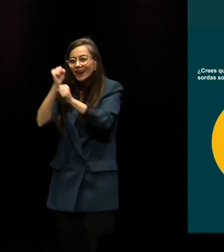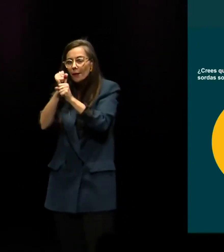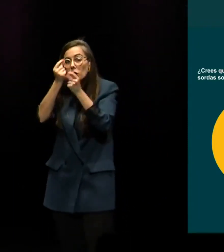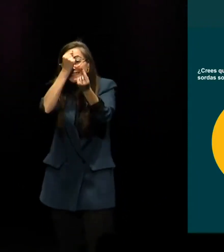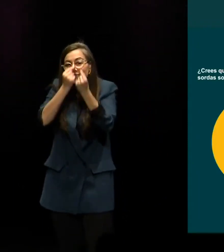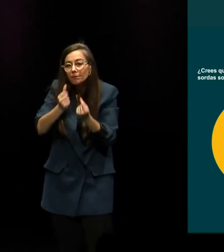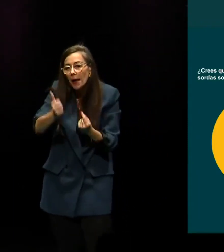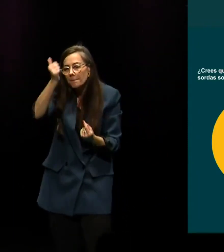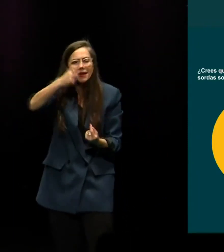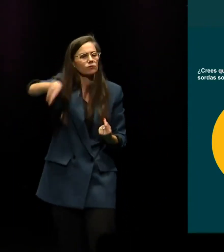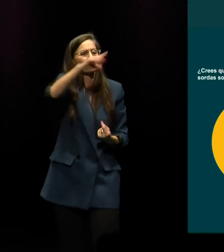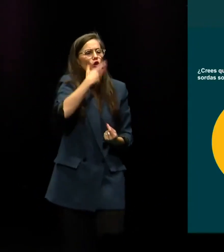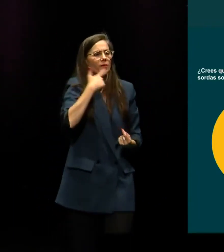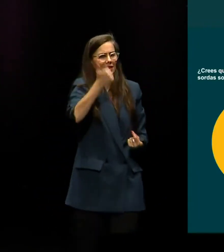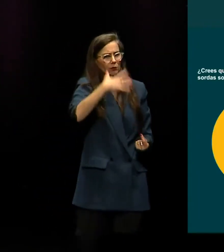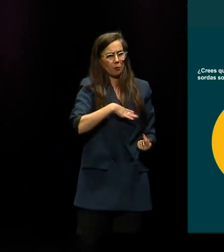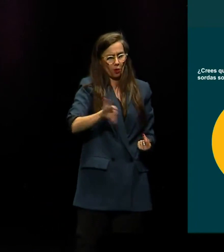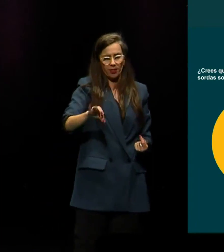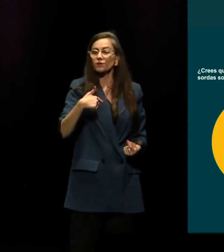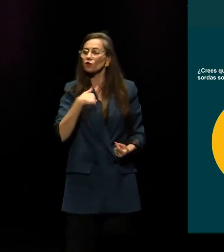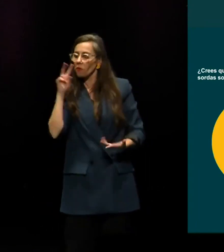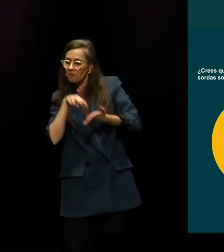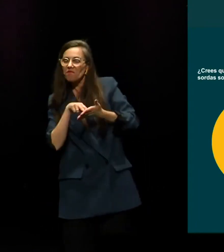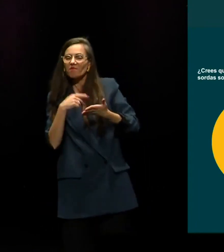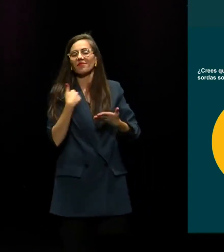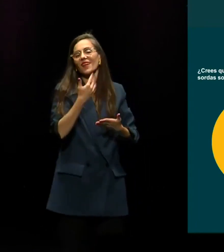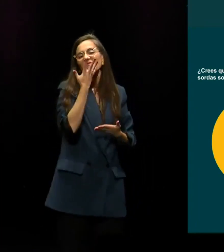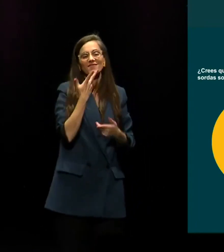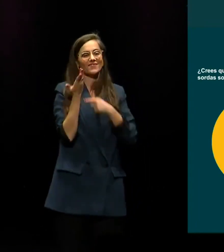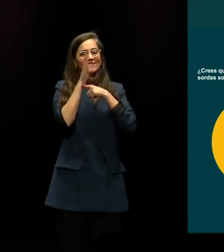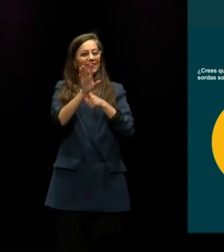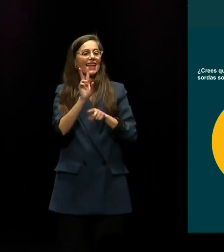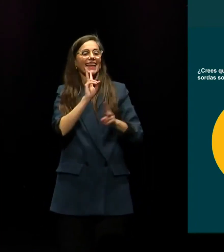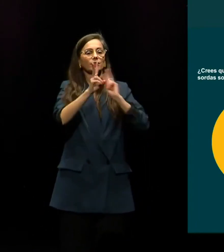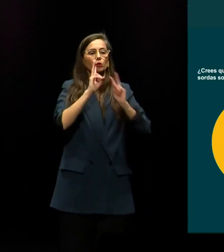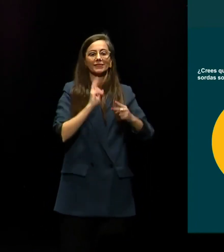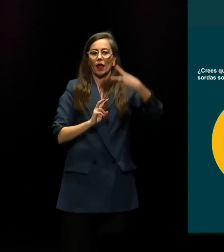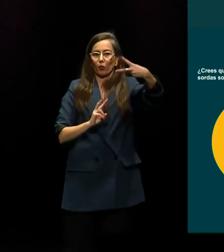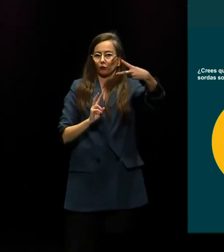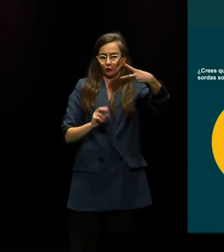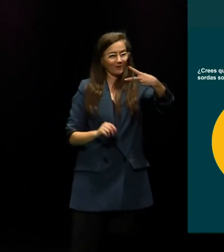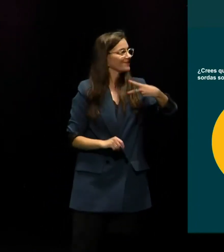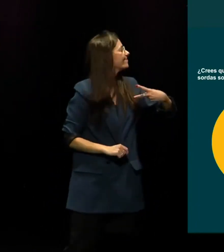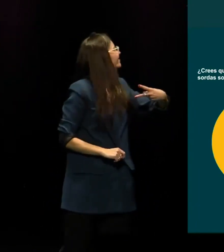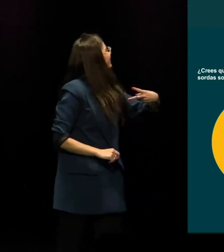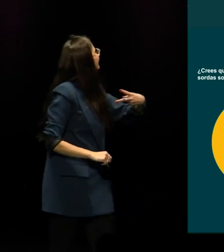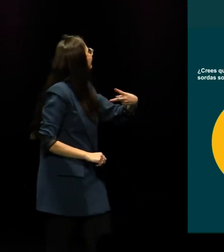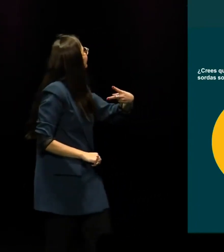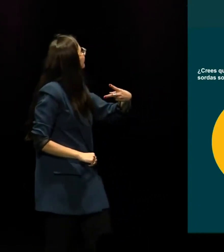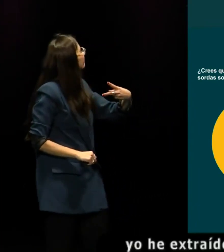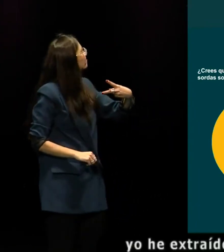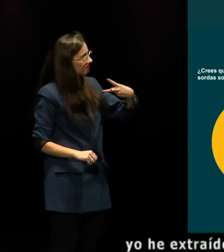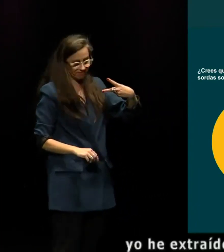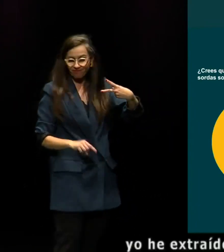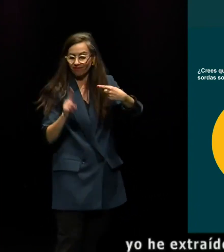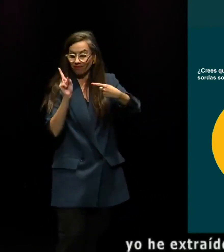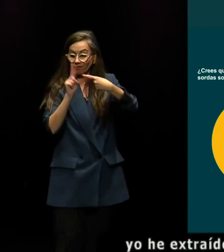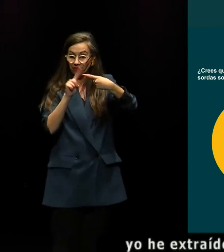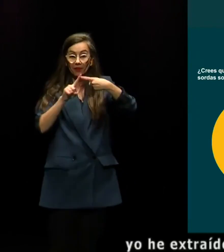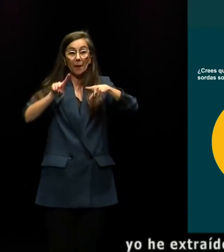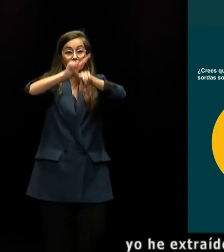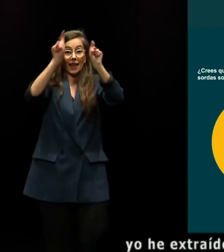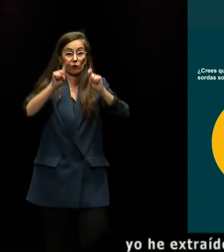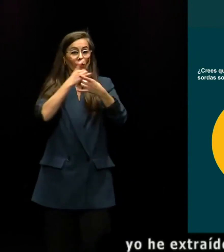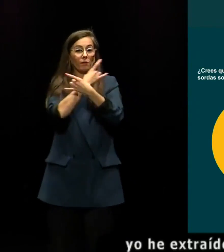como ejemplo. Os haré llegar las contestaciones a esas 5 preguntas, pero yo, como digo, he elegido